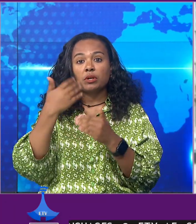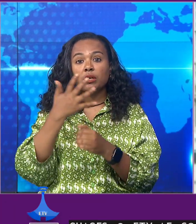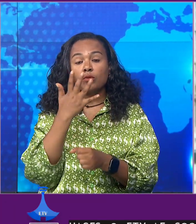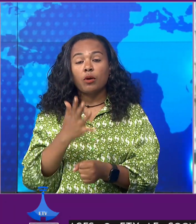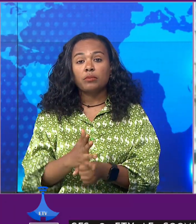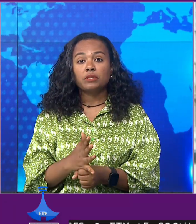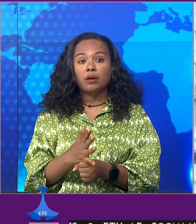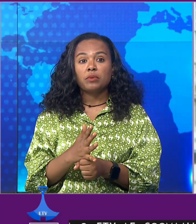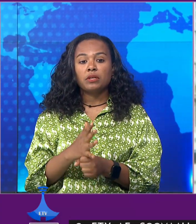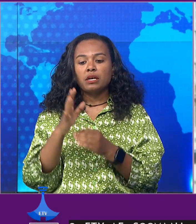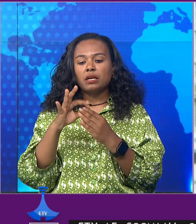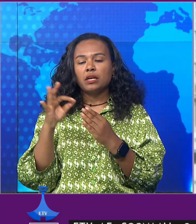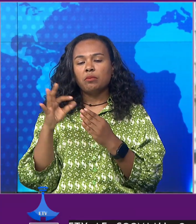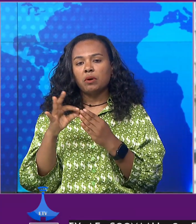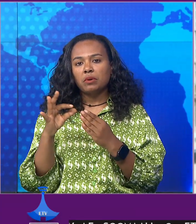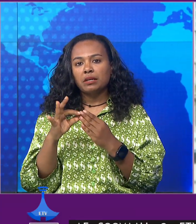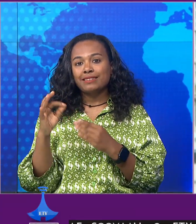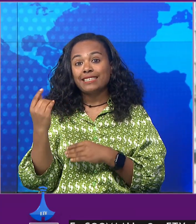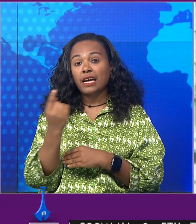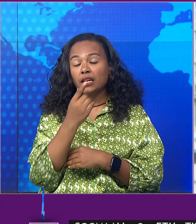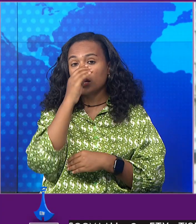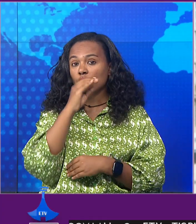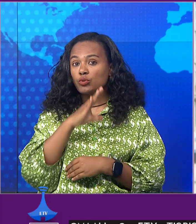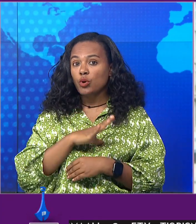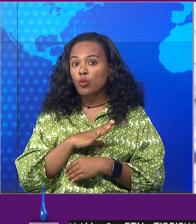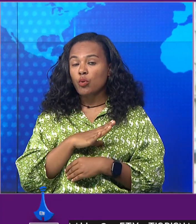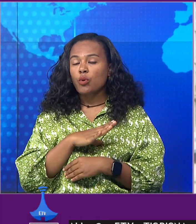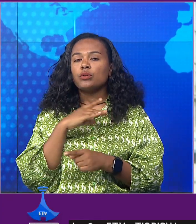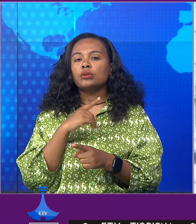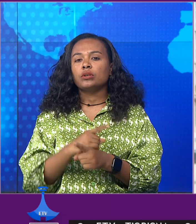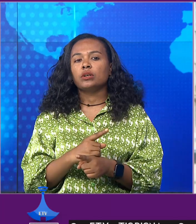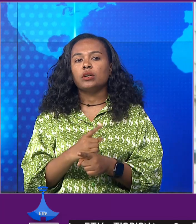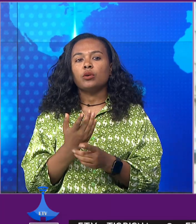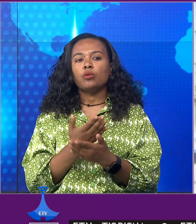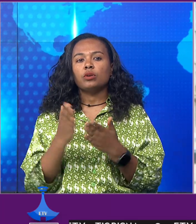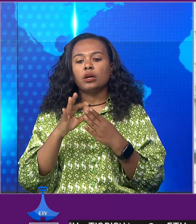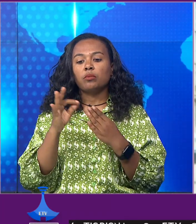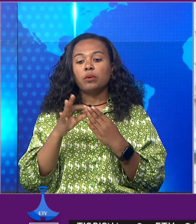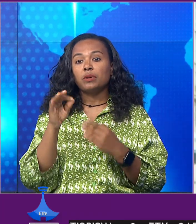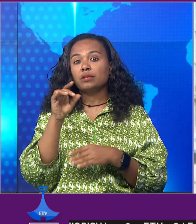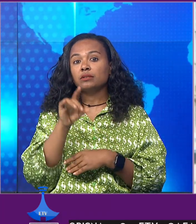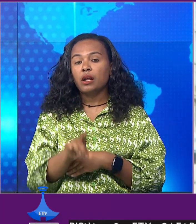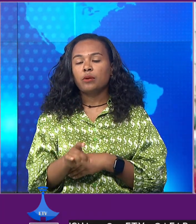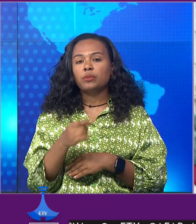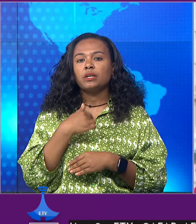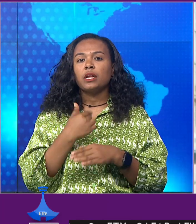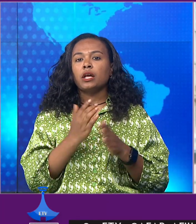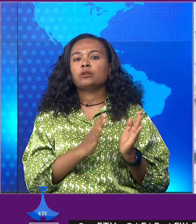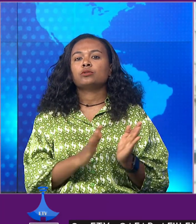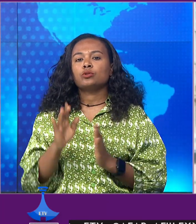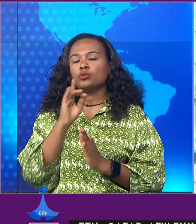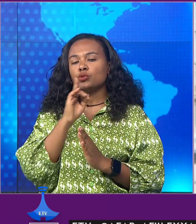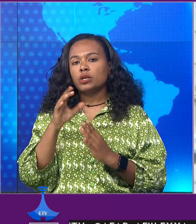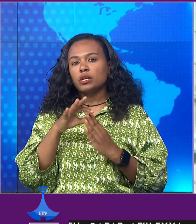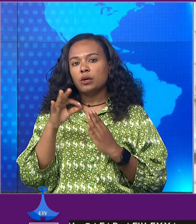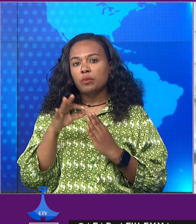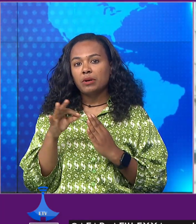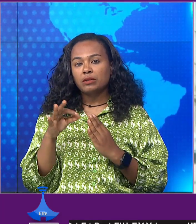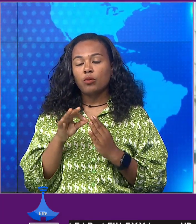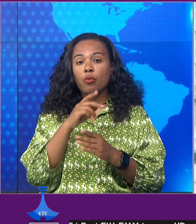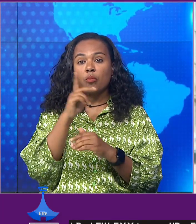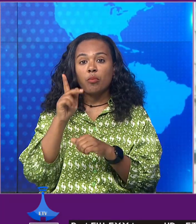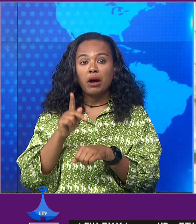ዓመት ለመምረጥ እያንዳንዱ ሰው ትክክለኛውን ነገር መምረጥ ስላለበት እኔ ዝግጁ ነኝ። የምመርጠውንም